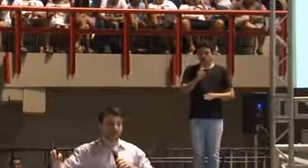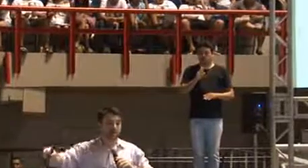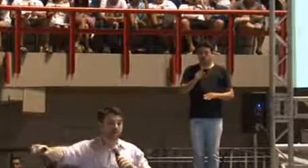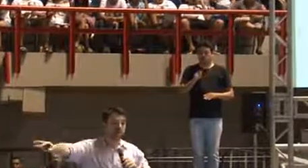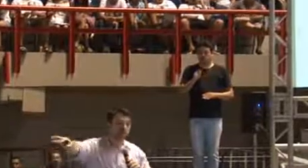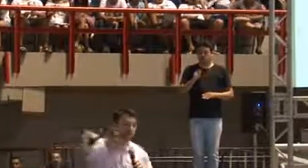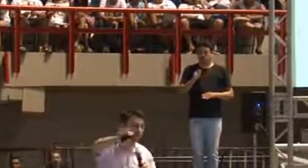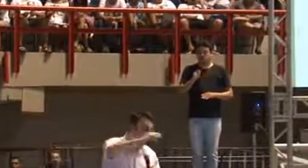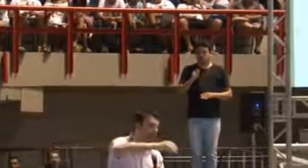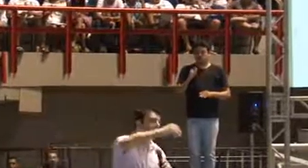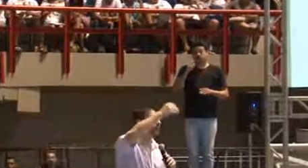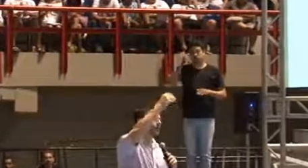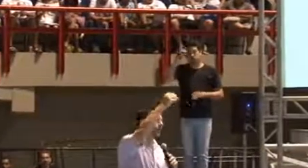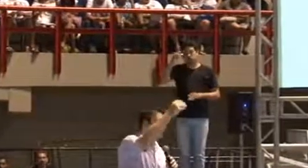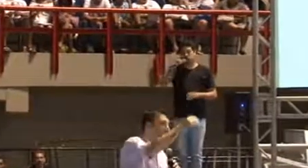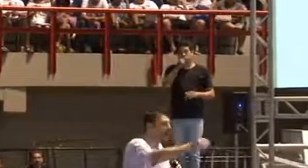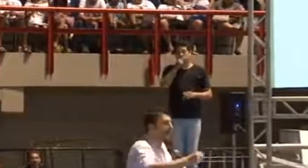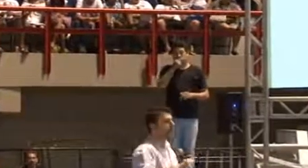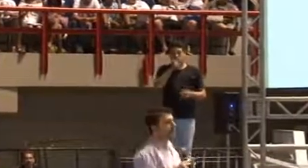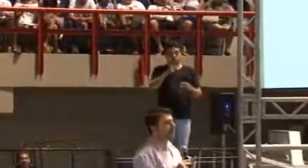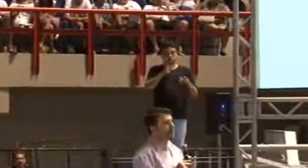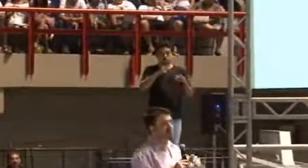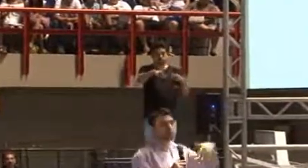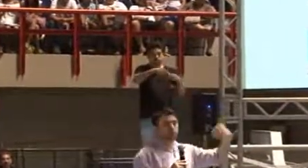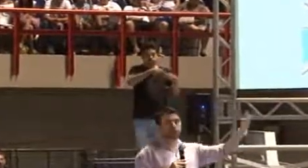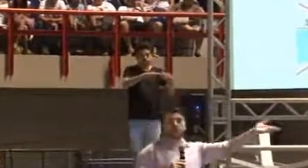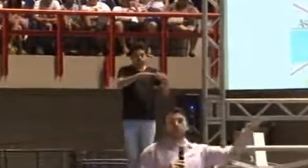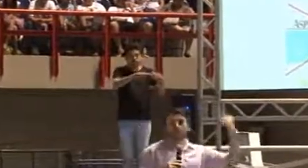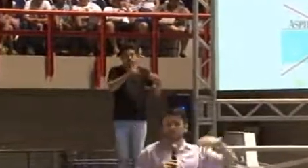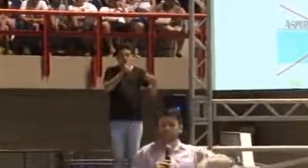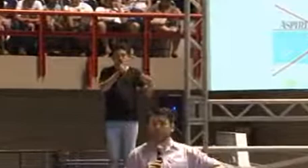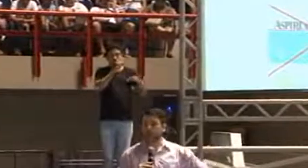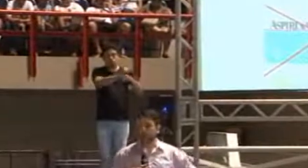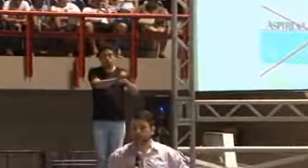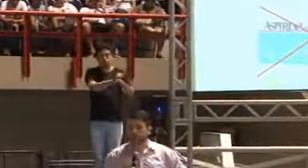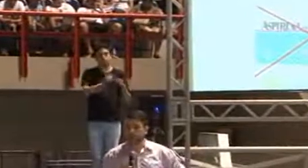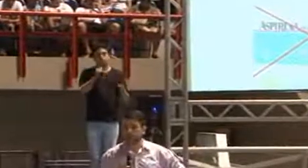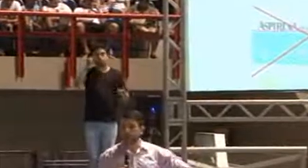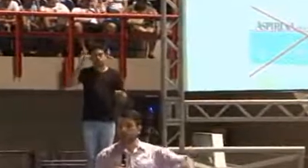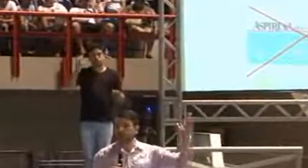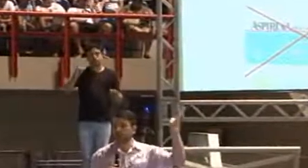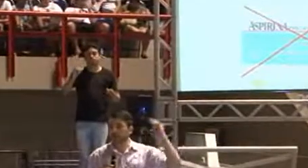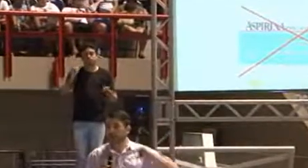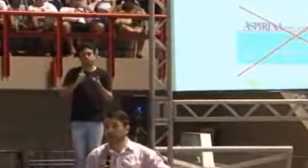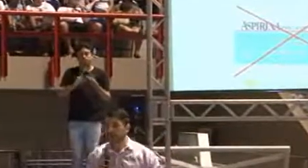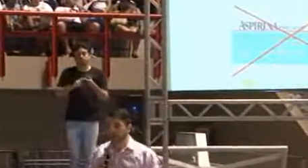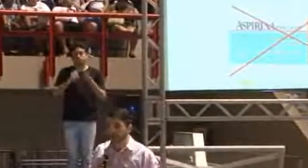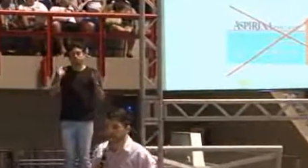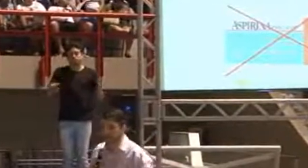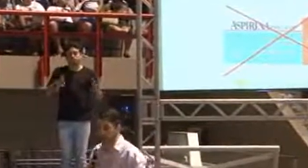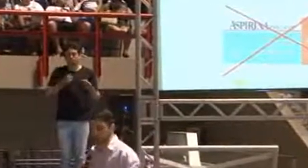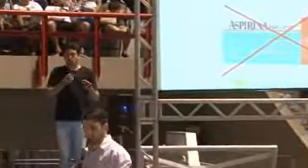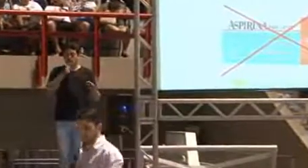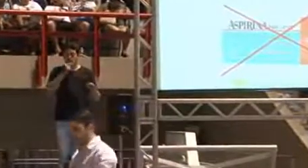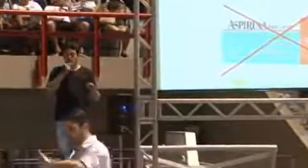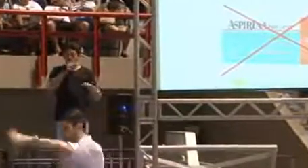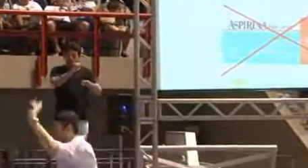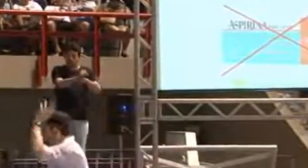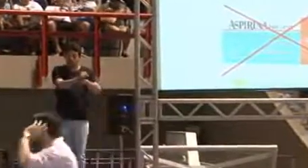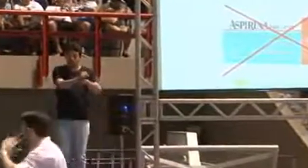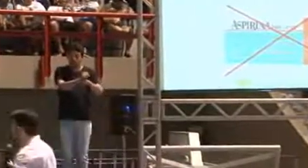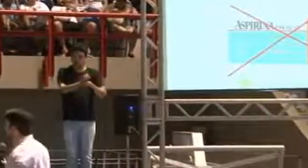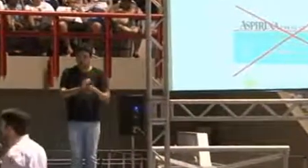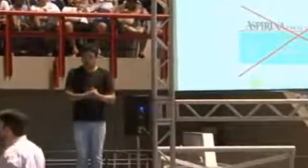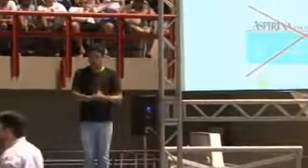Profiláticas. Evitar qualquer tipo de água parada. Para que esse negócio de ficar com, né, um monte de água parada lá onde você mora? Logo